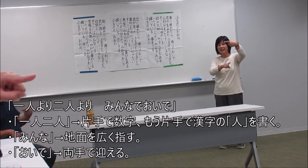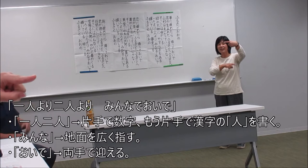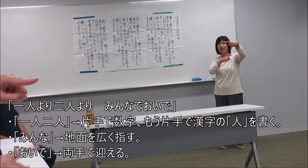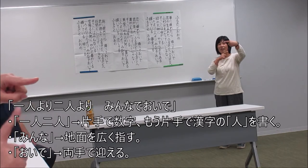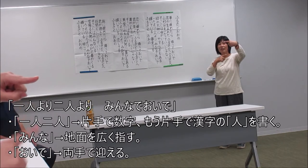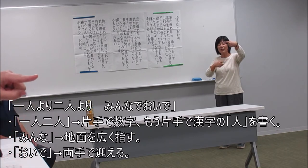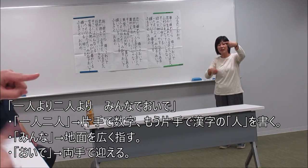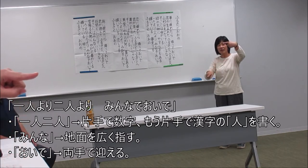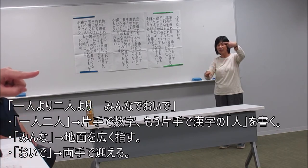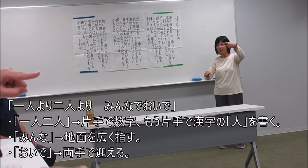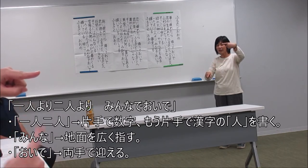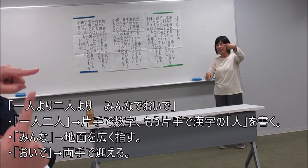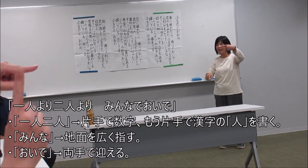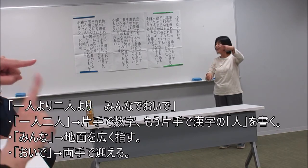か